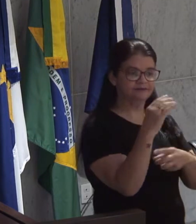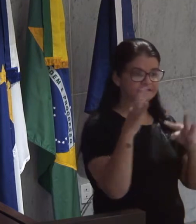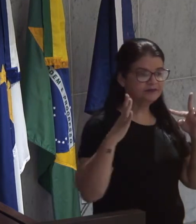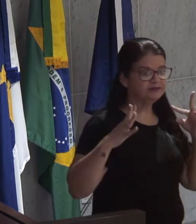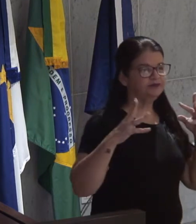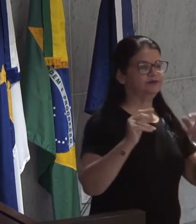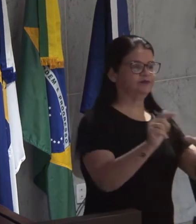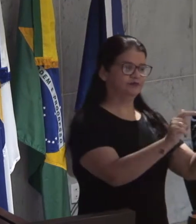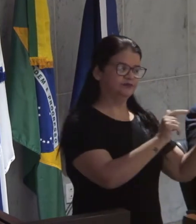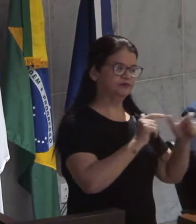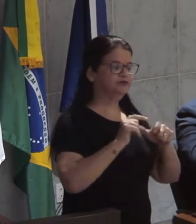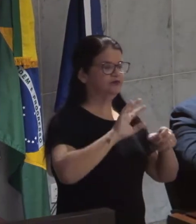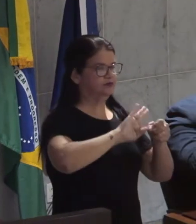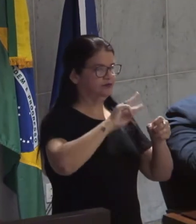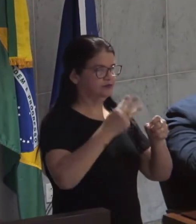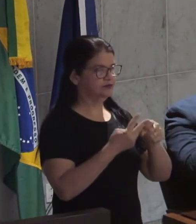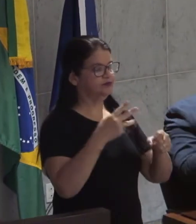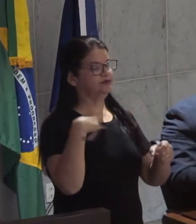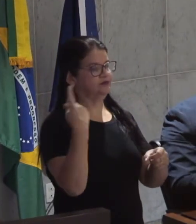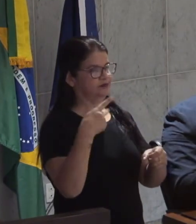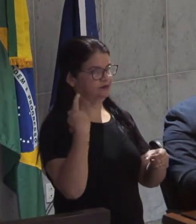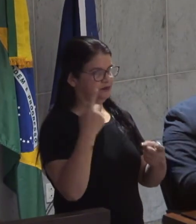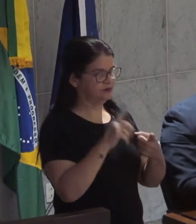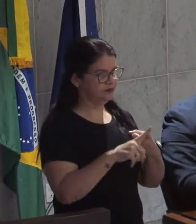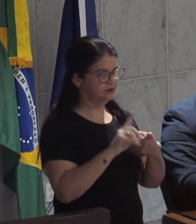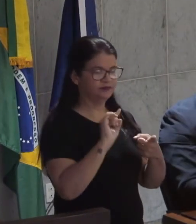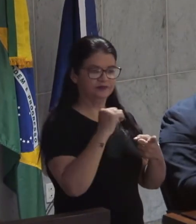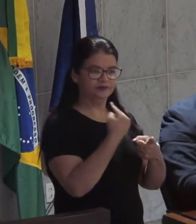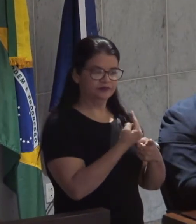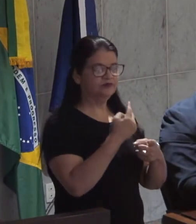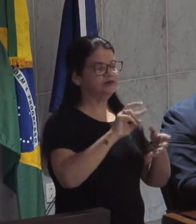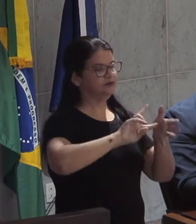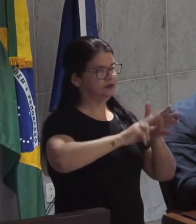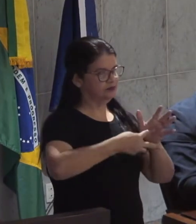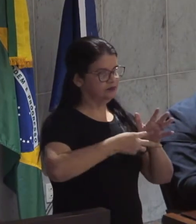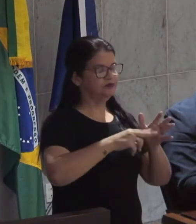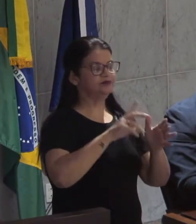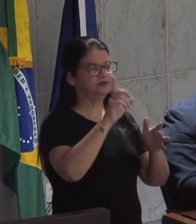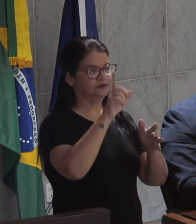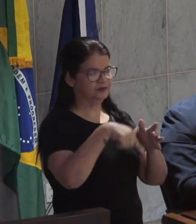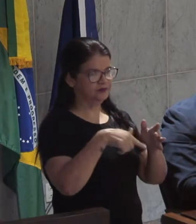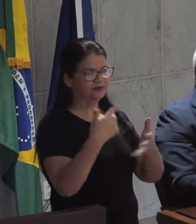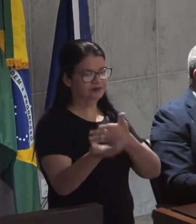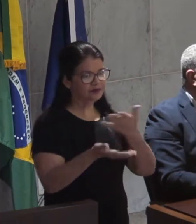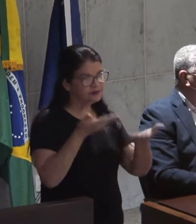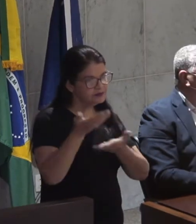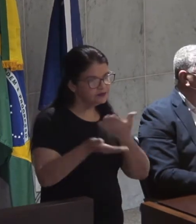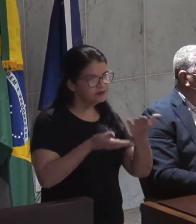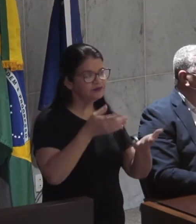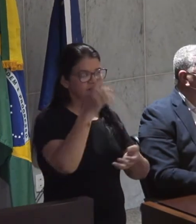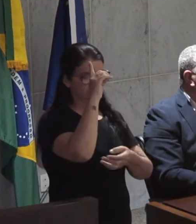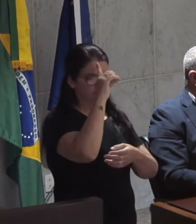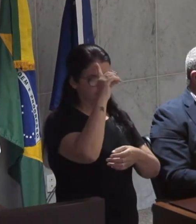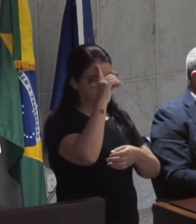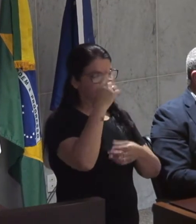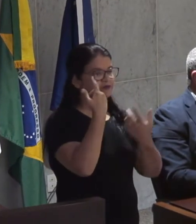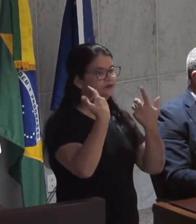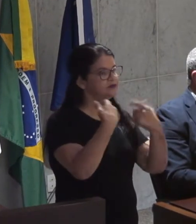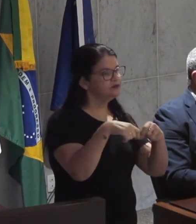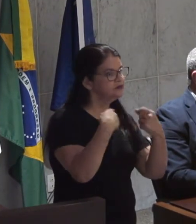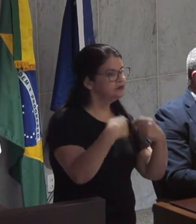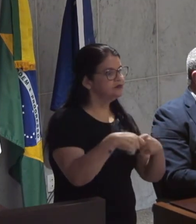os lugares, nas câmaras de vereadores, nos nossos sindicatos, sendo tratado no dia a dia.